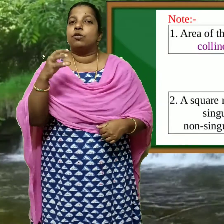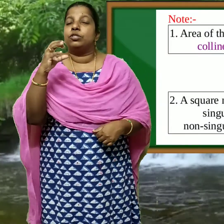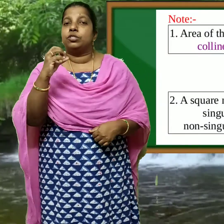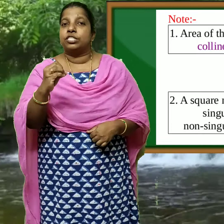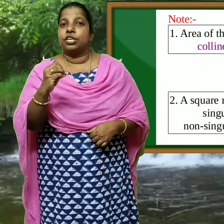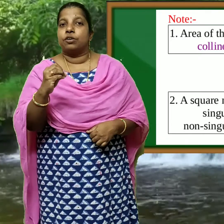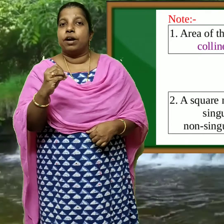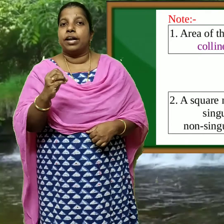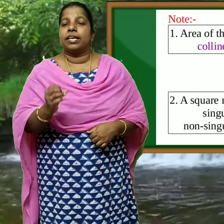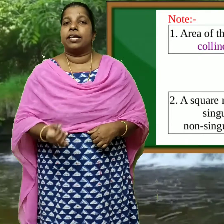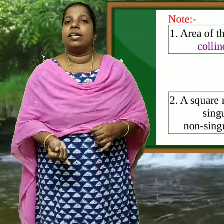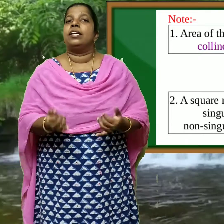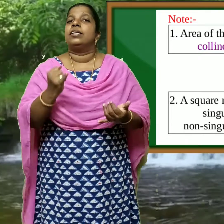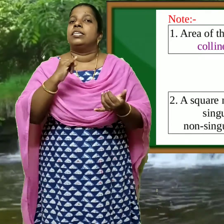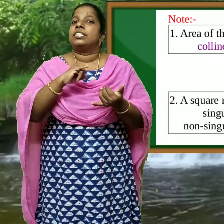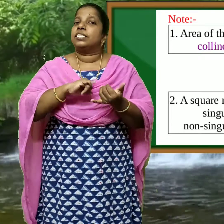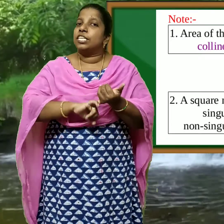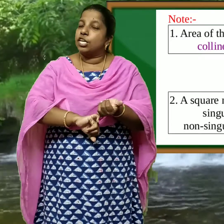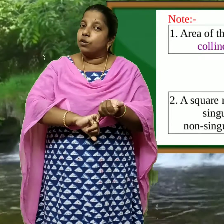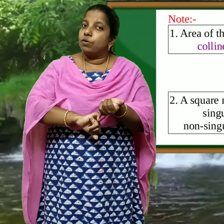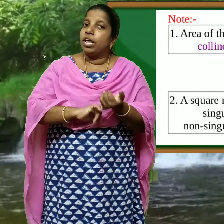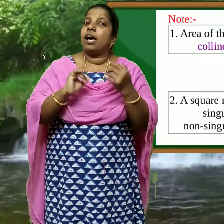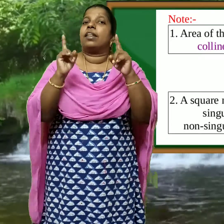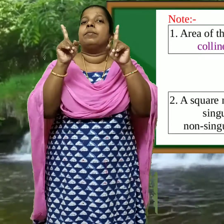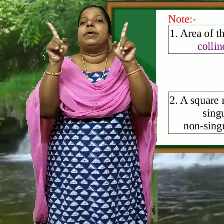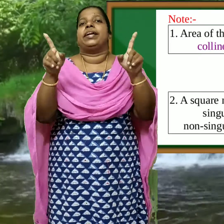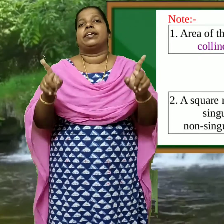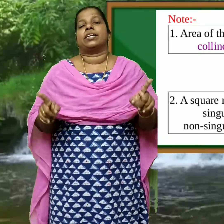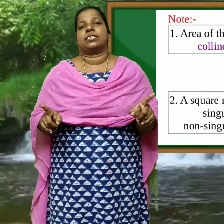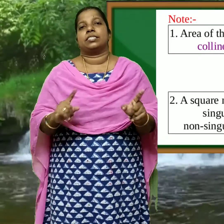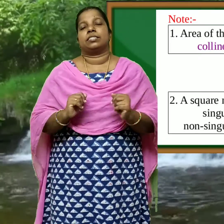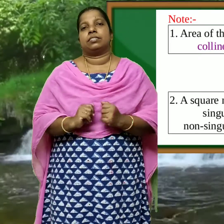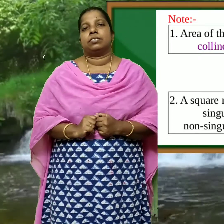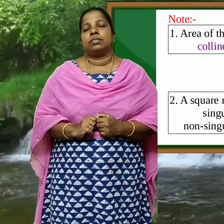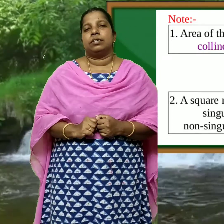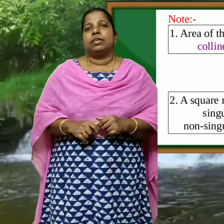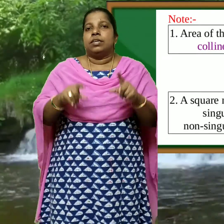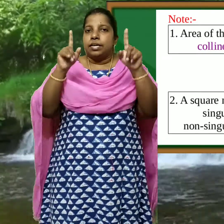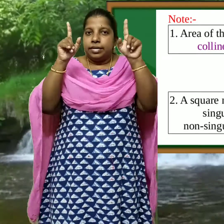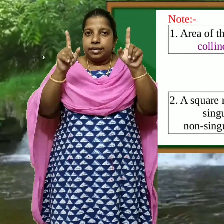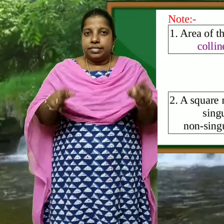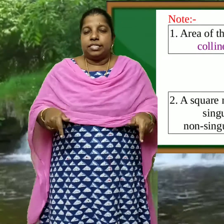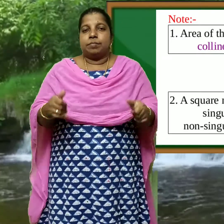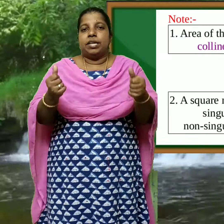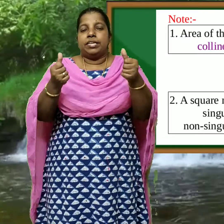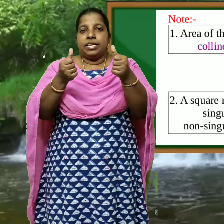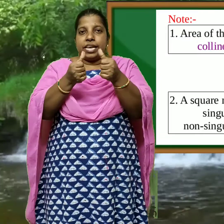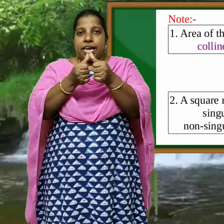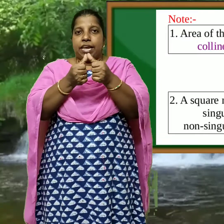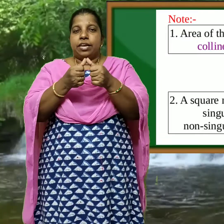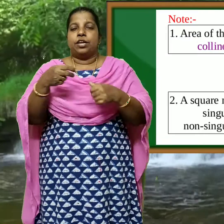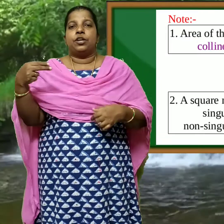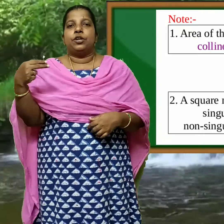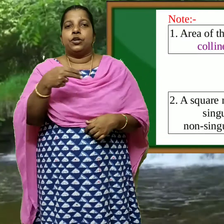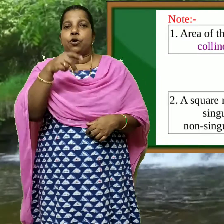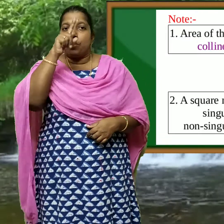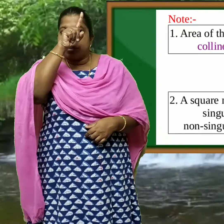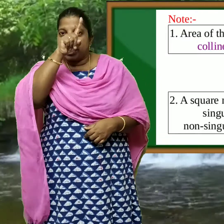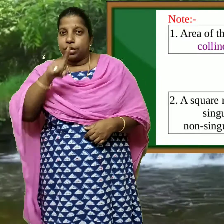ഡിറ്റർമിനൻറ്റ് എ ഈക്വൽ ടു 0 ആകുമ്പോൾ സിംഗുലാർ മെട്രിക്സ്. ഡിറ്റർമിനൻറ്റ് എ നോട്ട് ഈക്വൽ